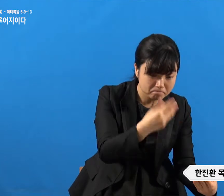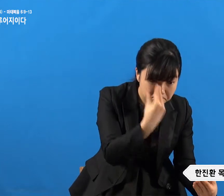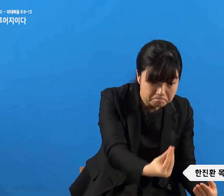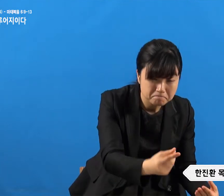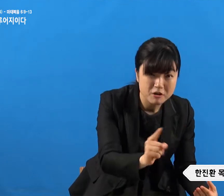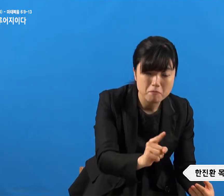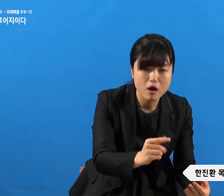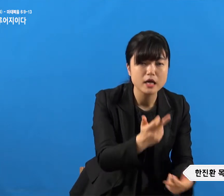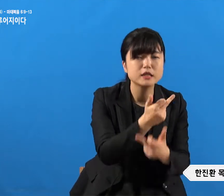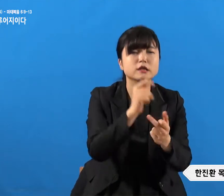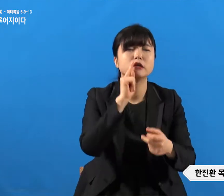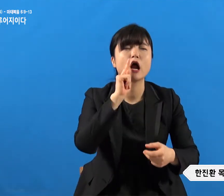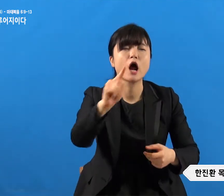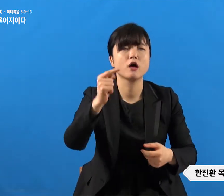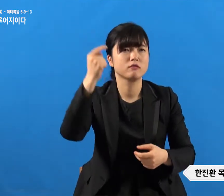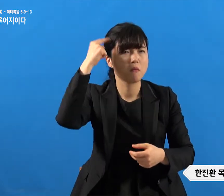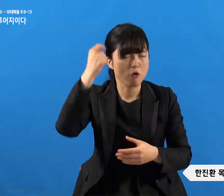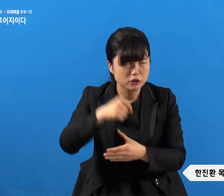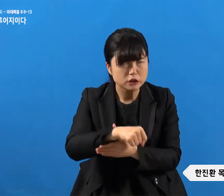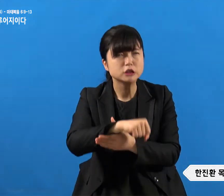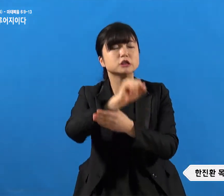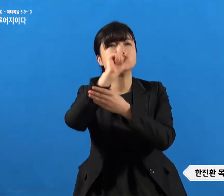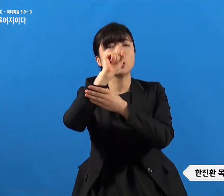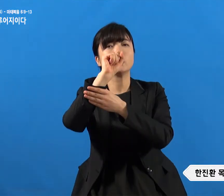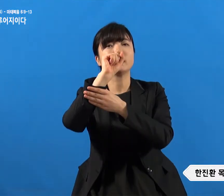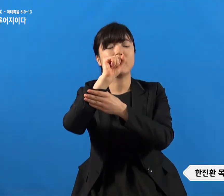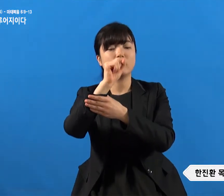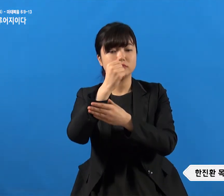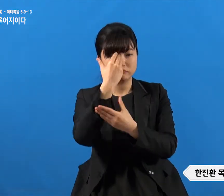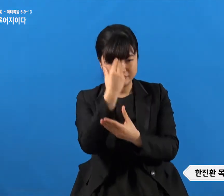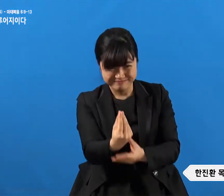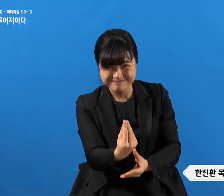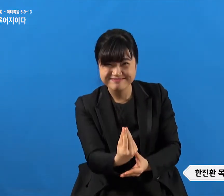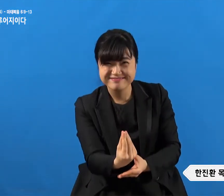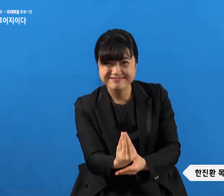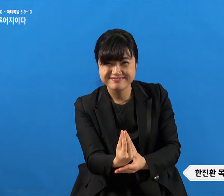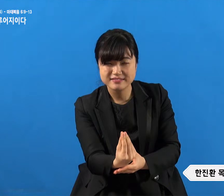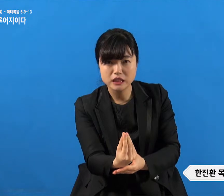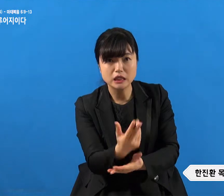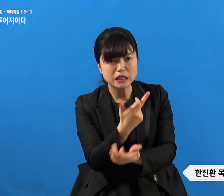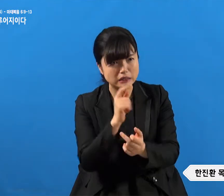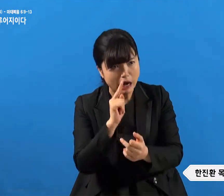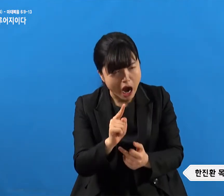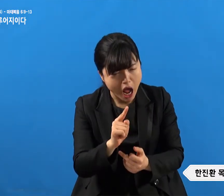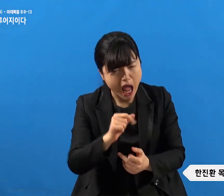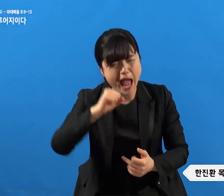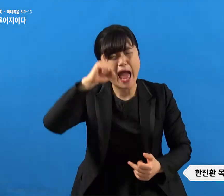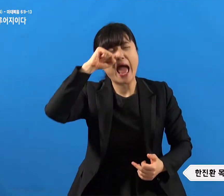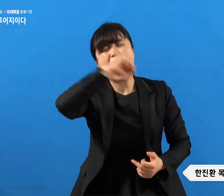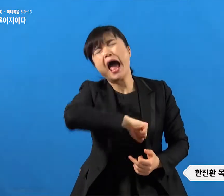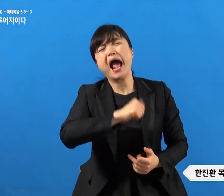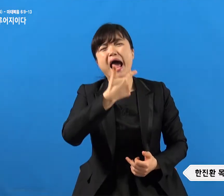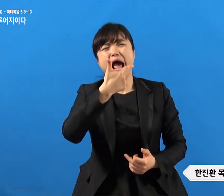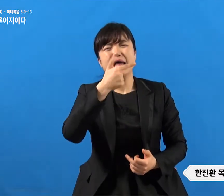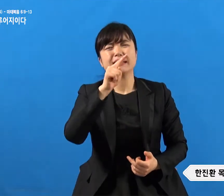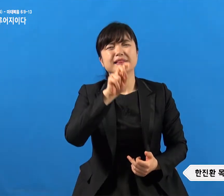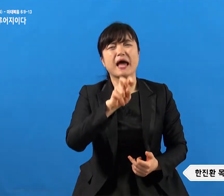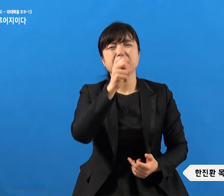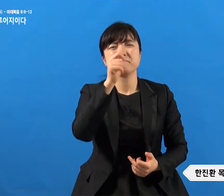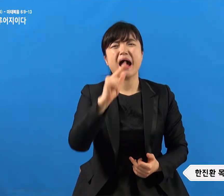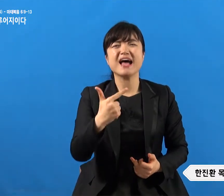짚었는데 산들아 내 머리를 들지어다 하는 구절이 나옵니다. 산들아,